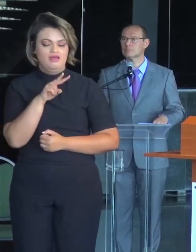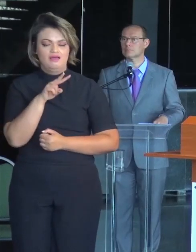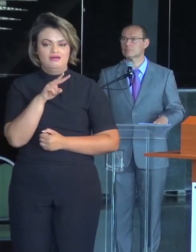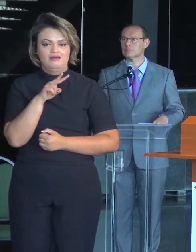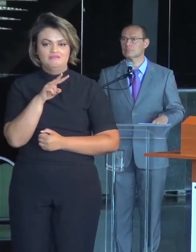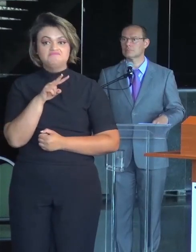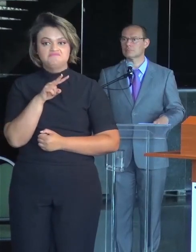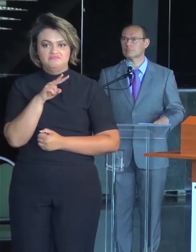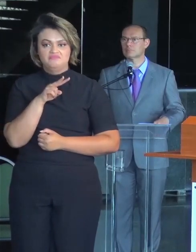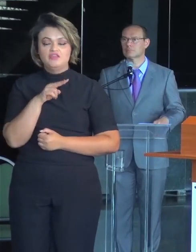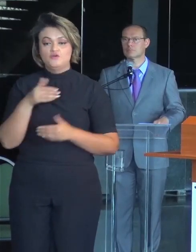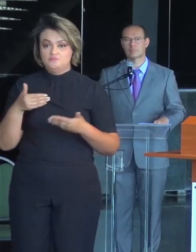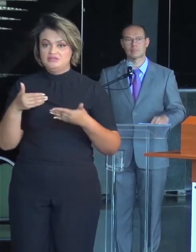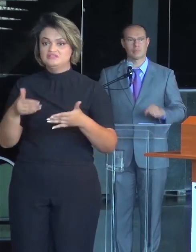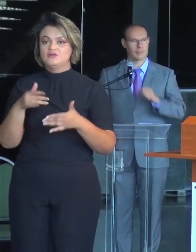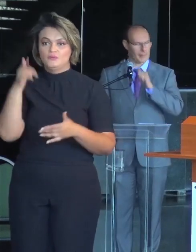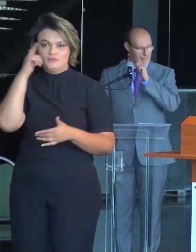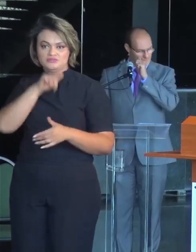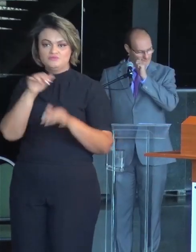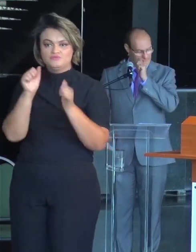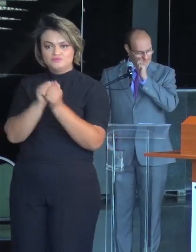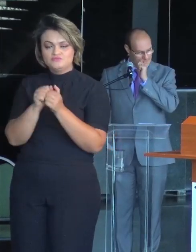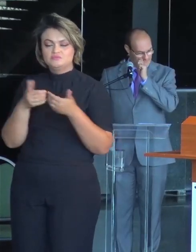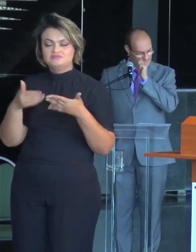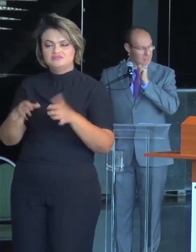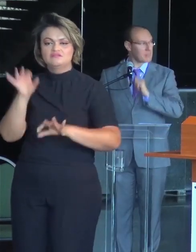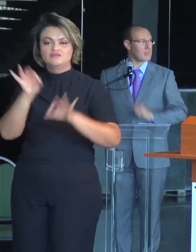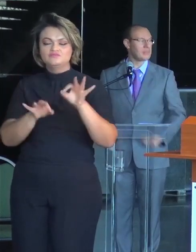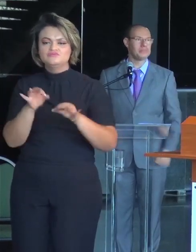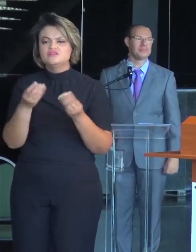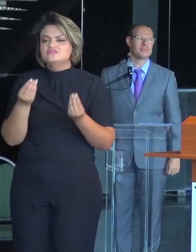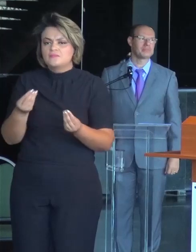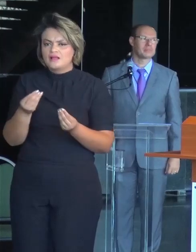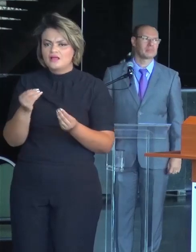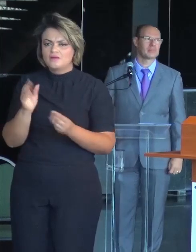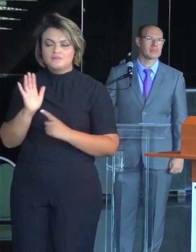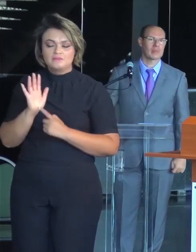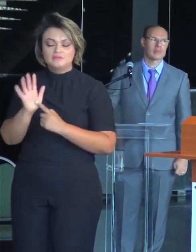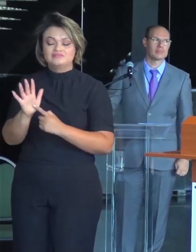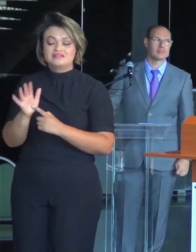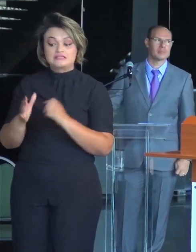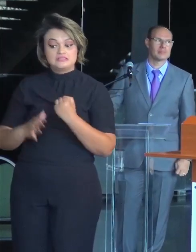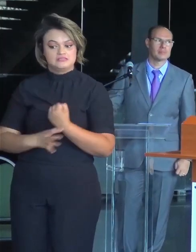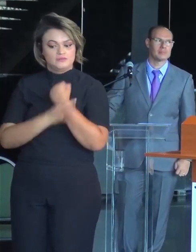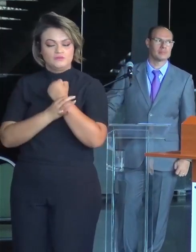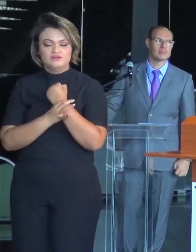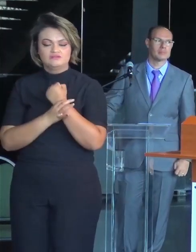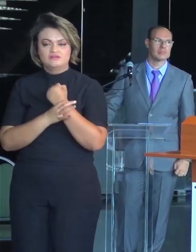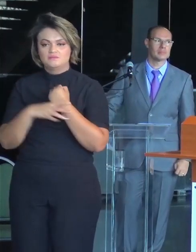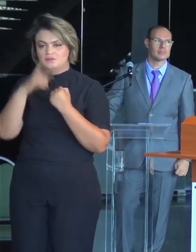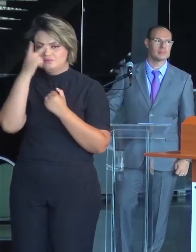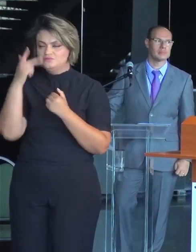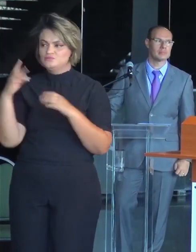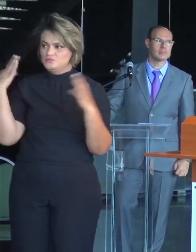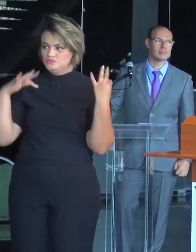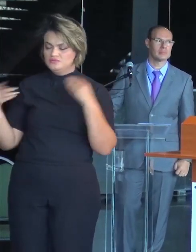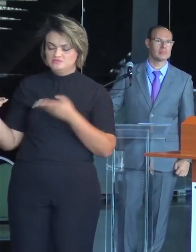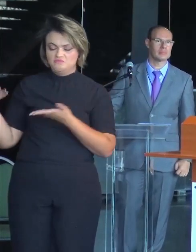conquista do nosso ministério, junto com o seu ministério, para que a gente possa cada vez mais dar segurança a todos os nossos